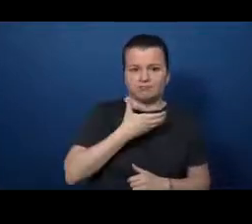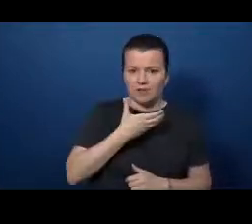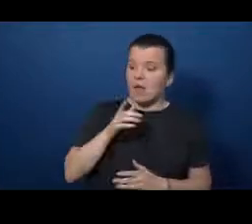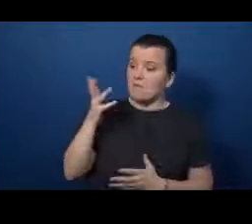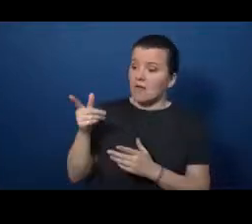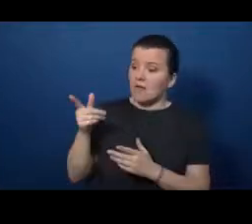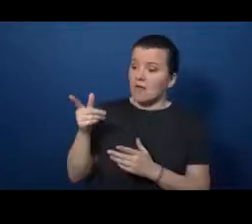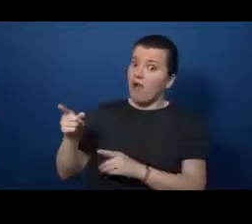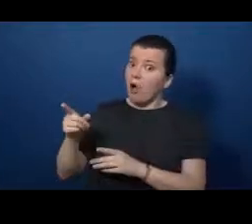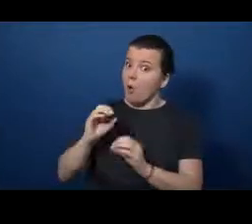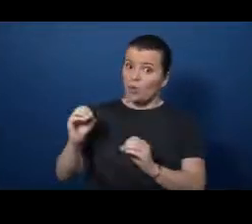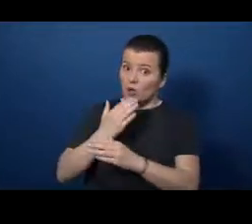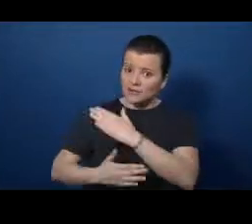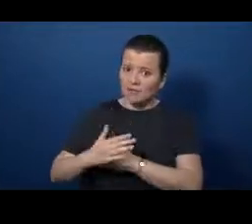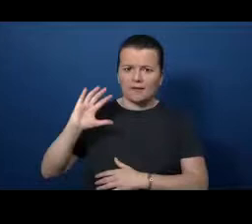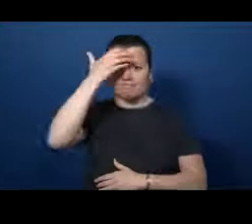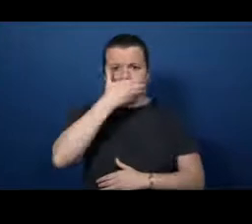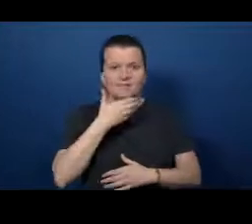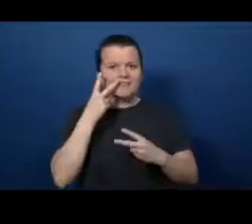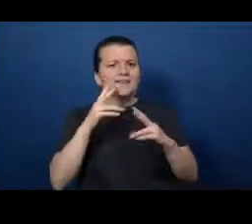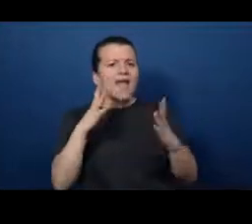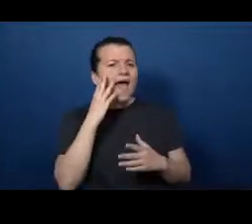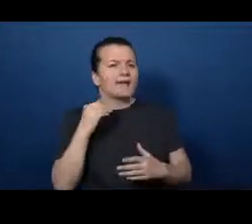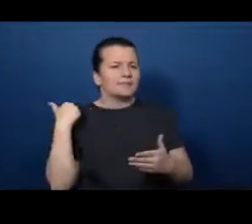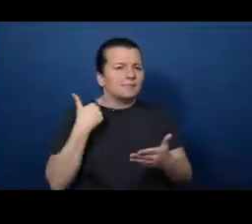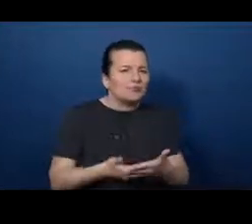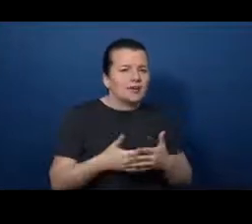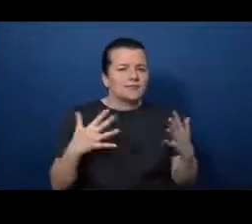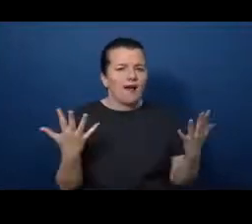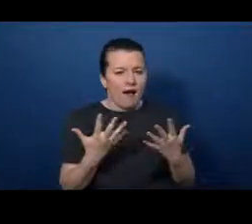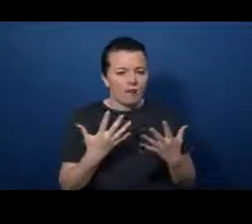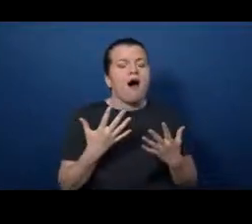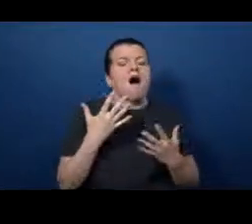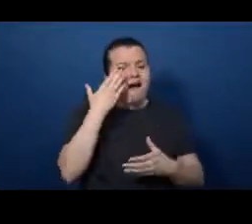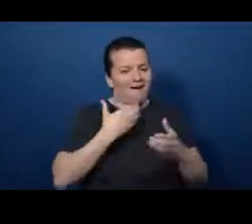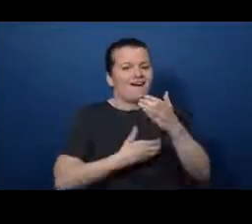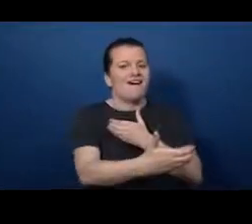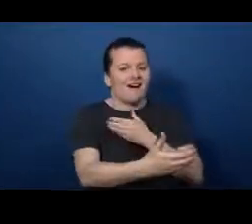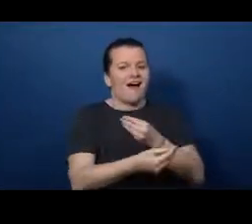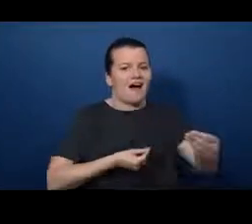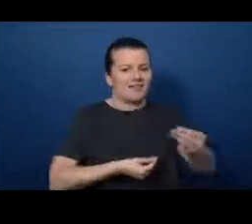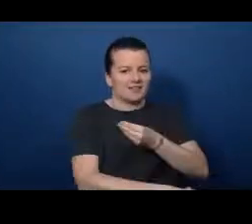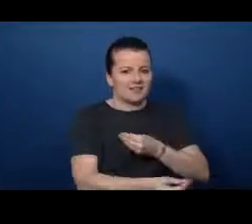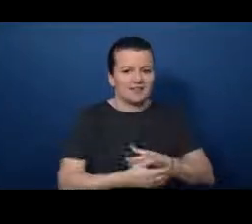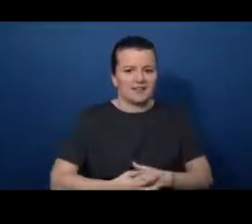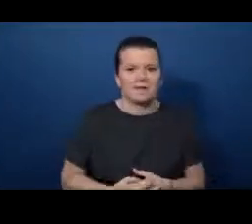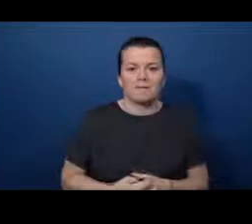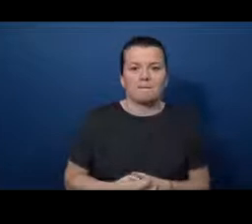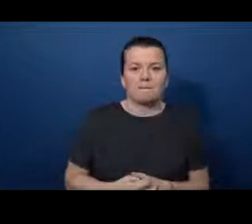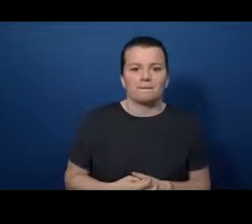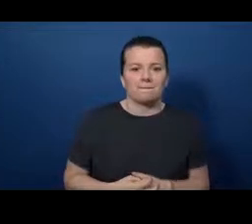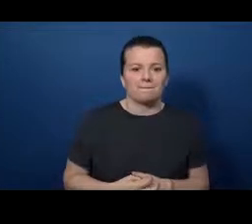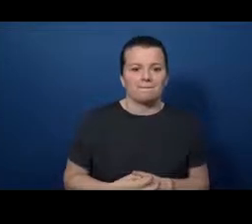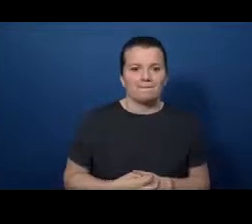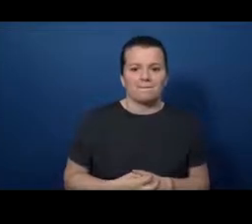少他们对残障青年的一种偏见。第二点就是，正如我上面两个例子，我所受到的校园欺凌，主要就是来自于